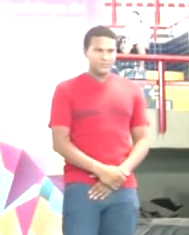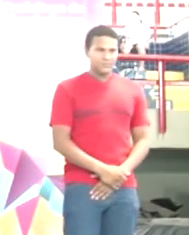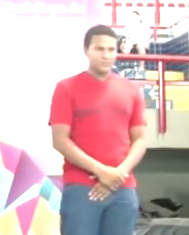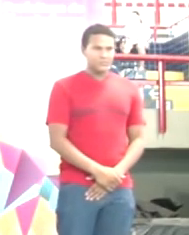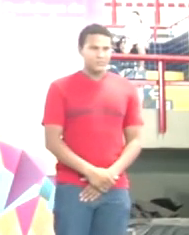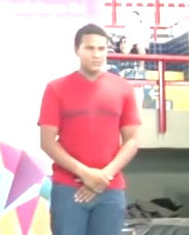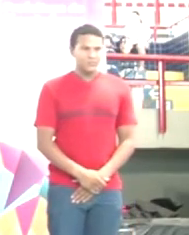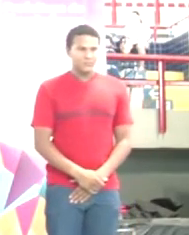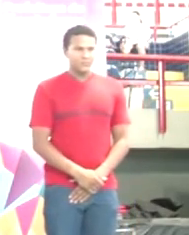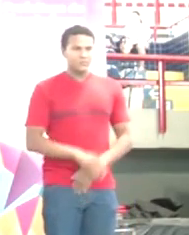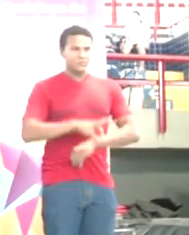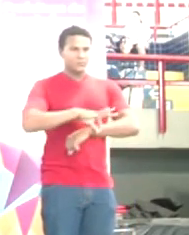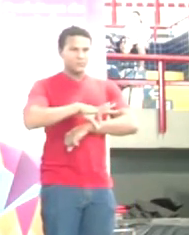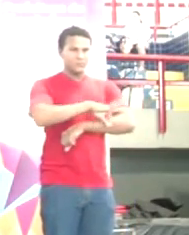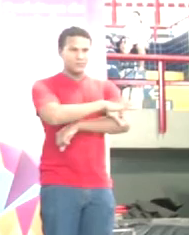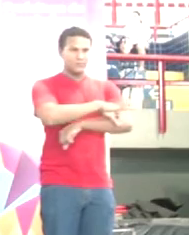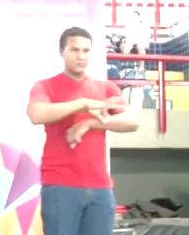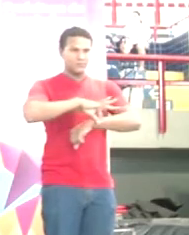Ele fala assim,